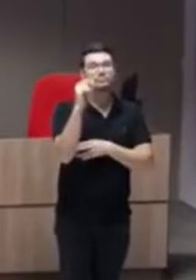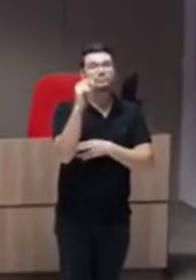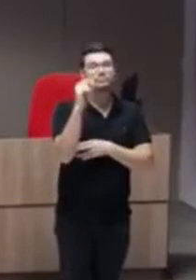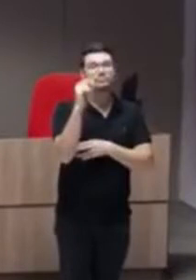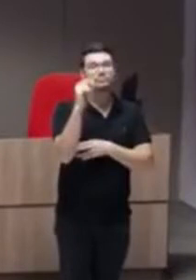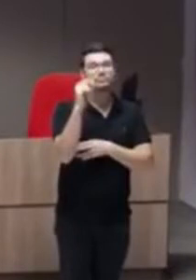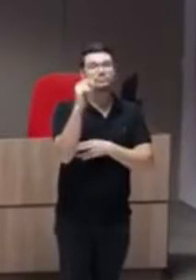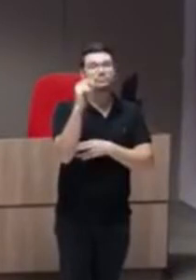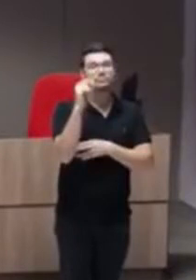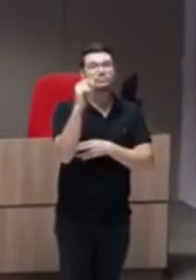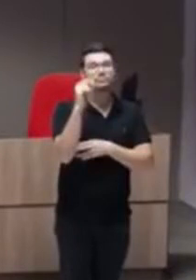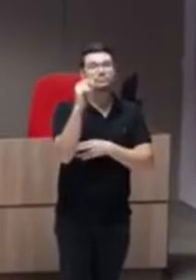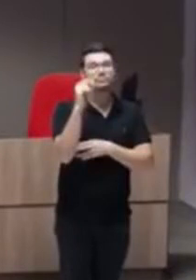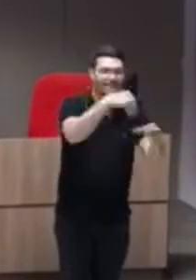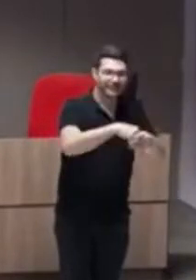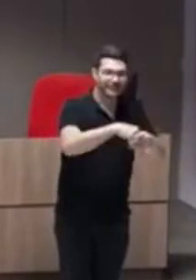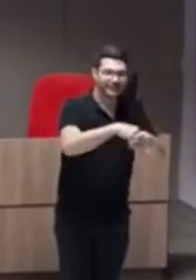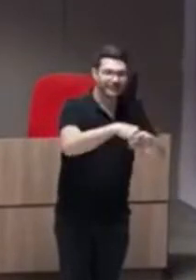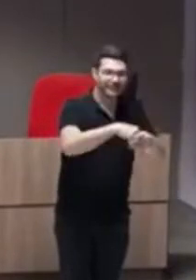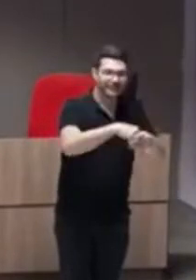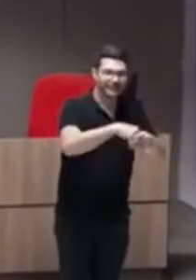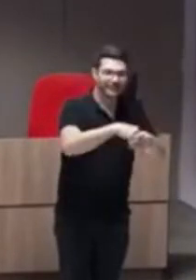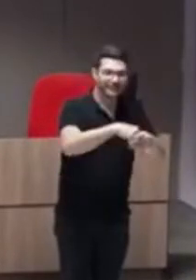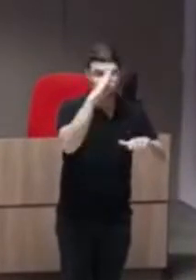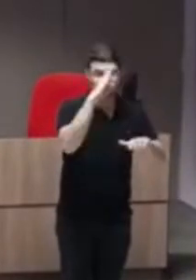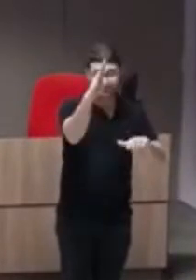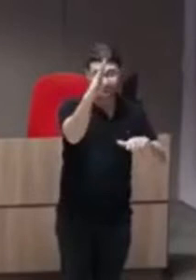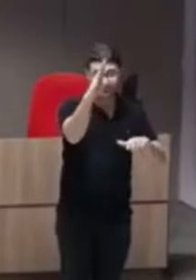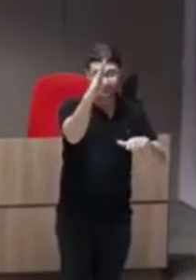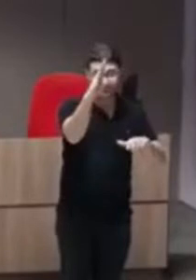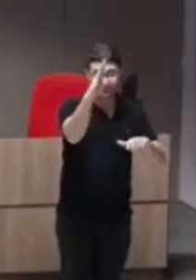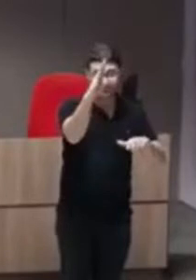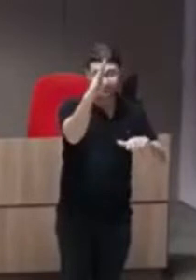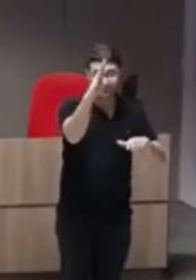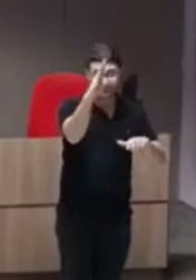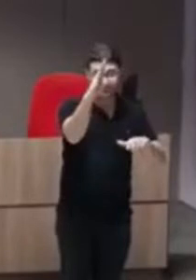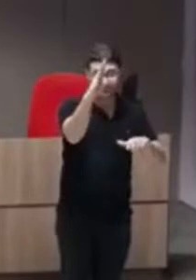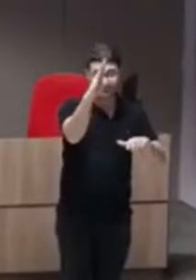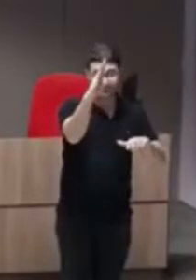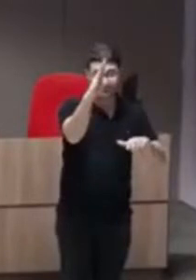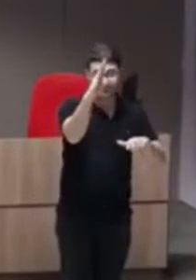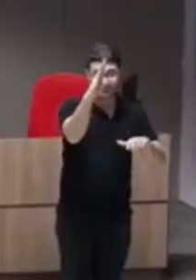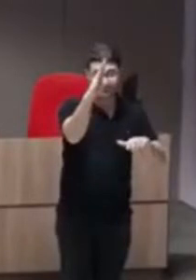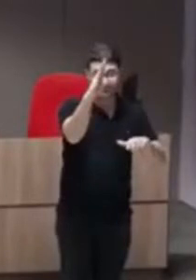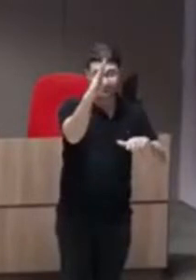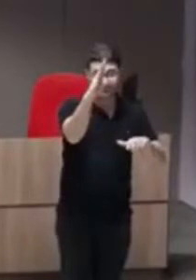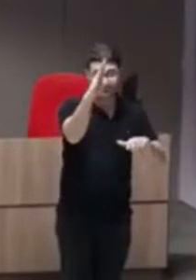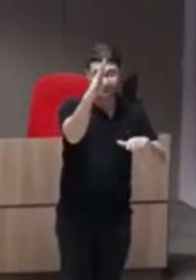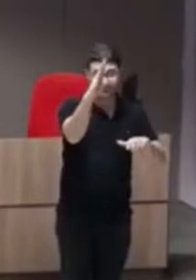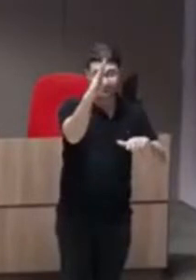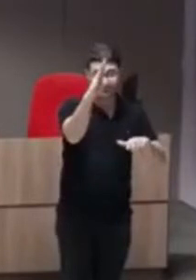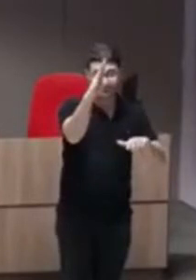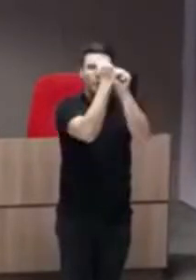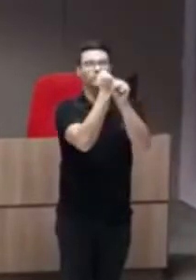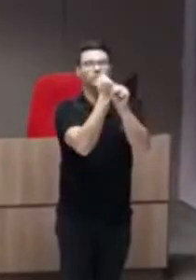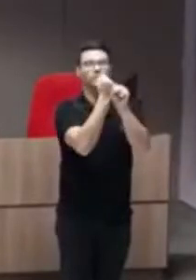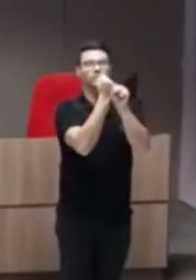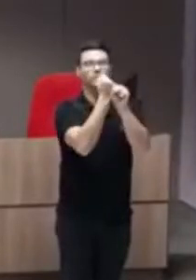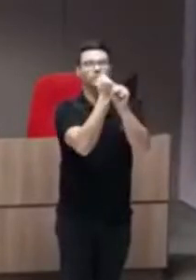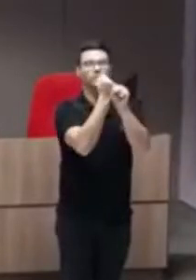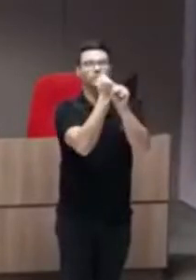do trabalho, certamente muitos dos senhores vão responder: construção civil. Não